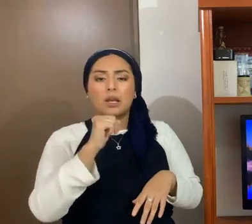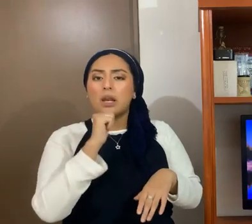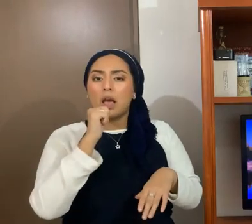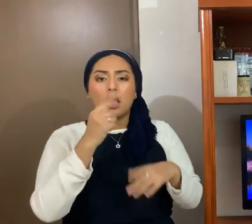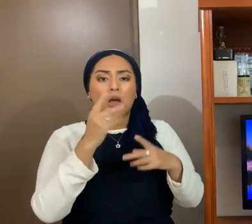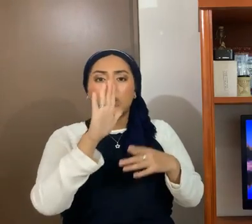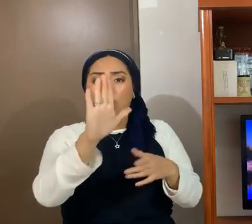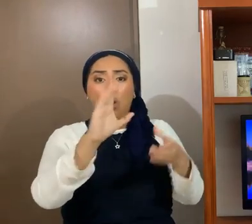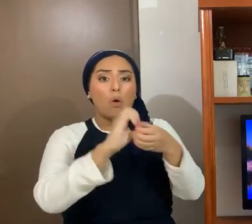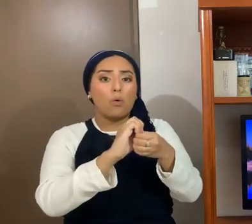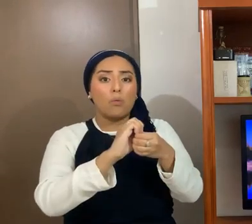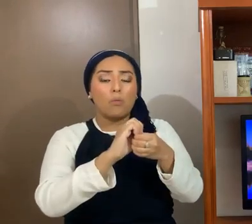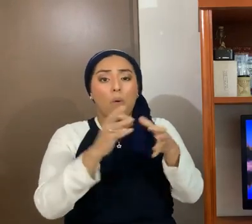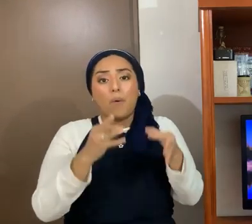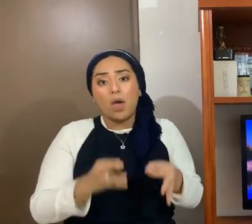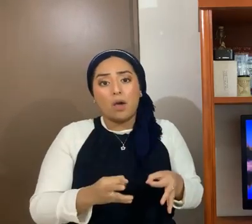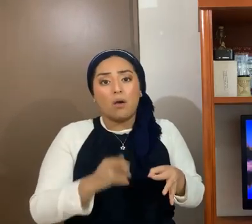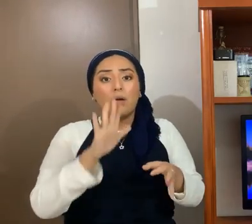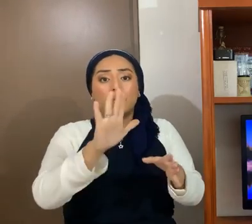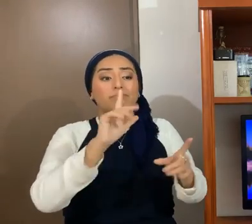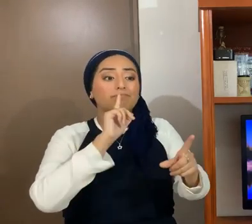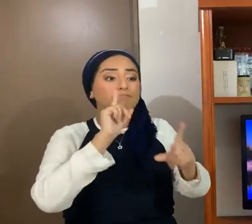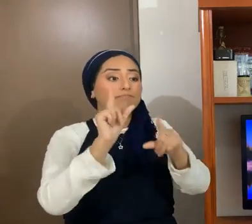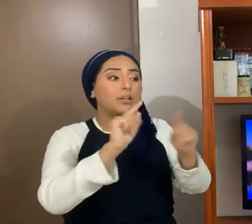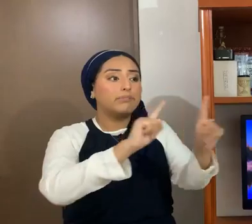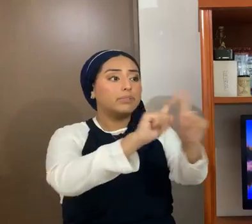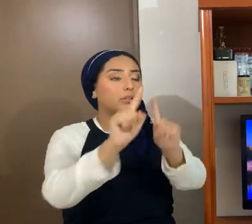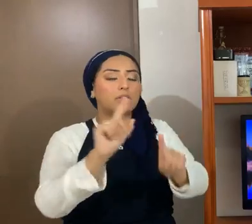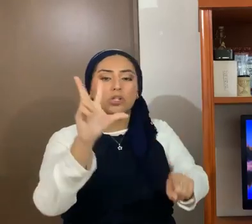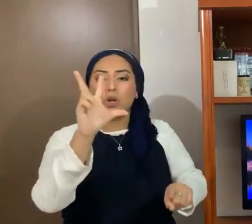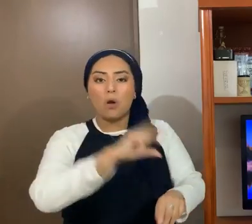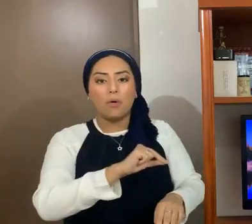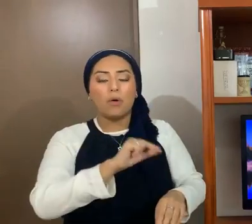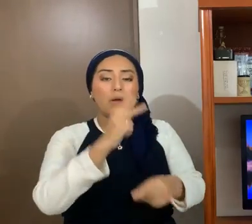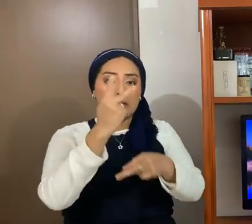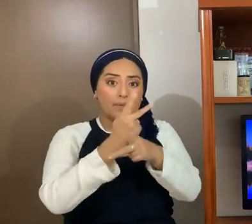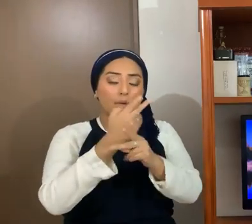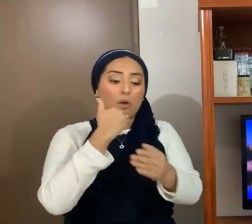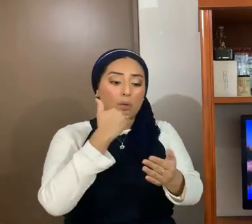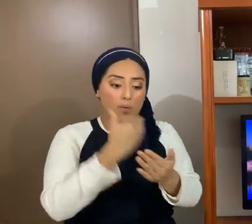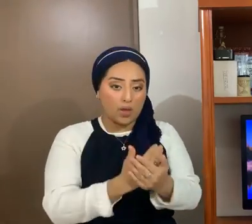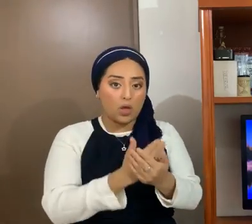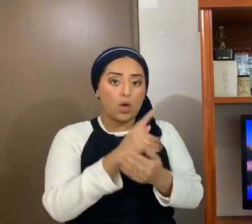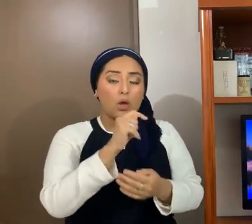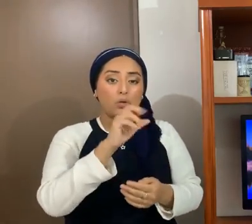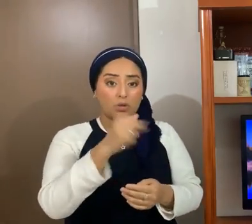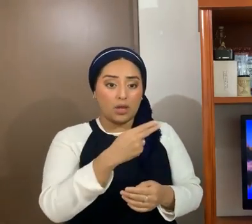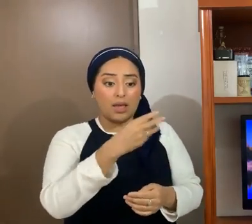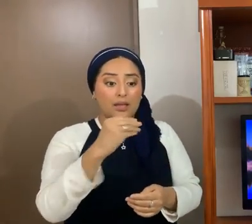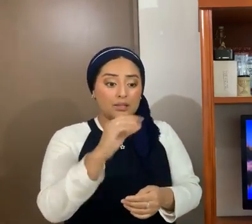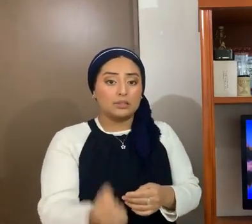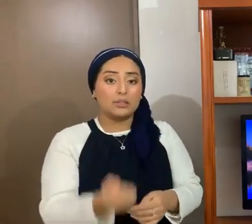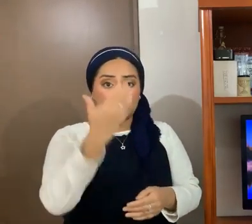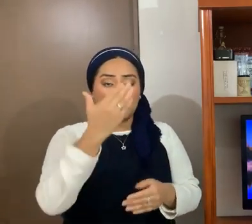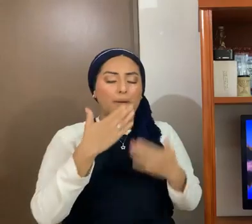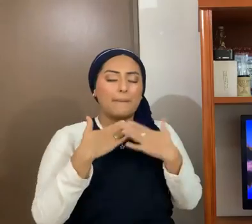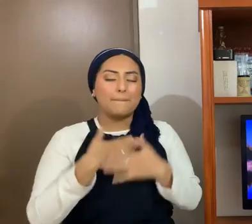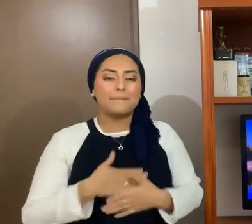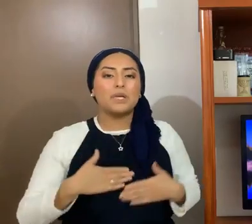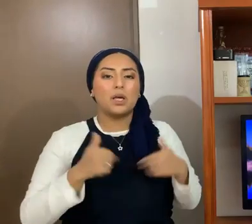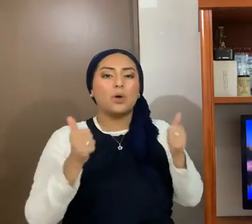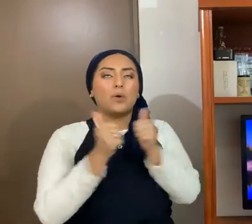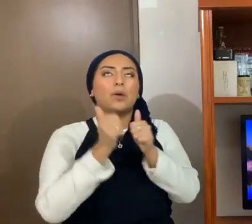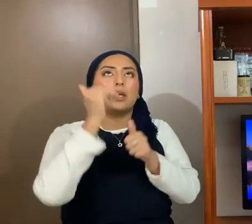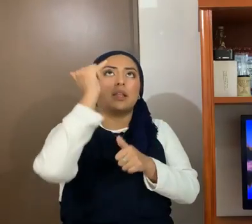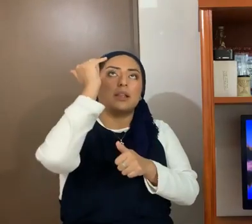propios caminos, ni buscando tu voluntad, ni hablando tus propias palabras, es decir, si guardas bien la Torah, guardas bien el Shabbat, entonces te deleitarás en